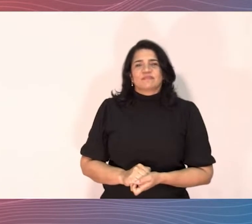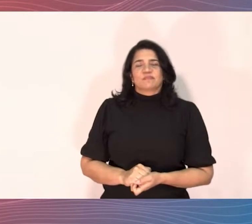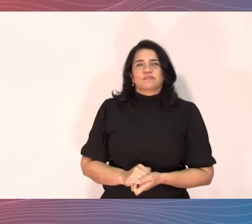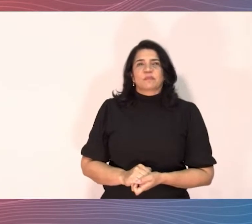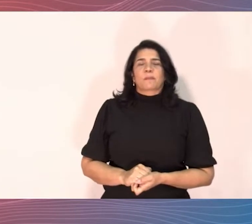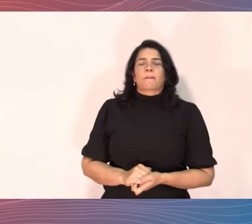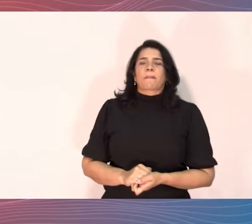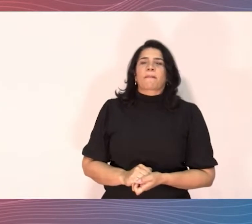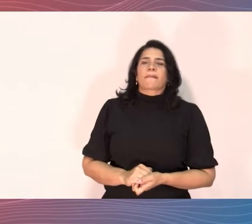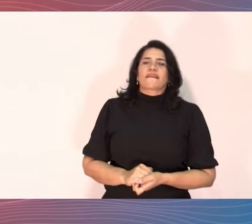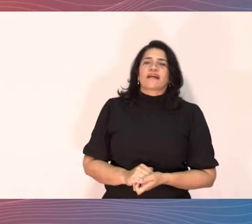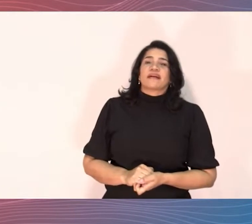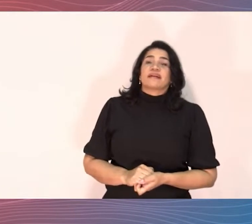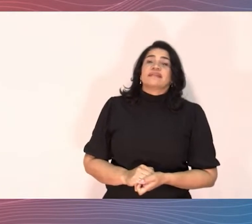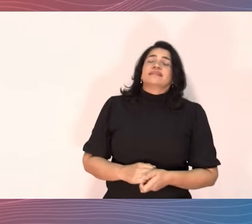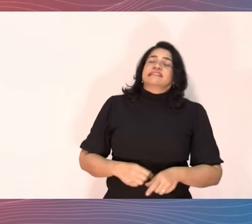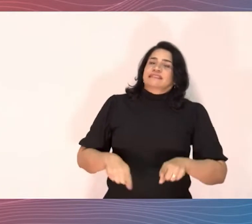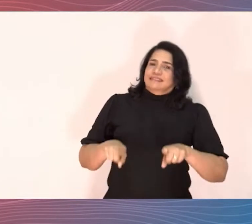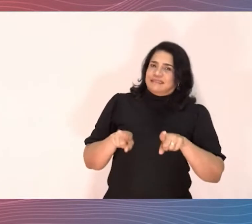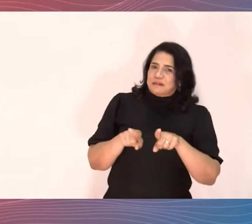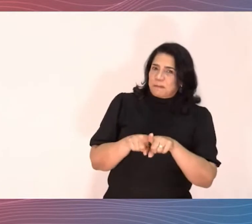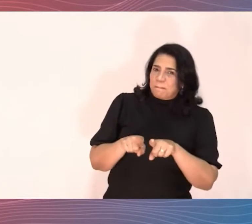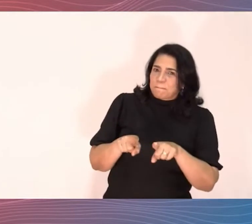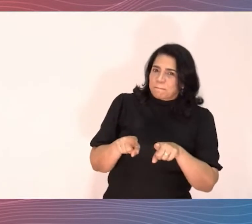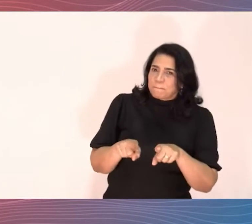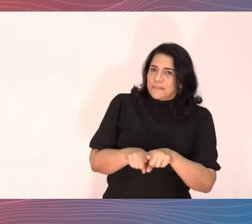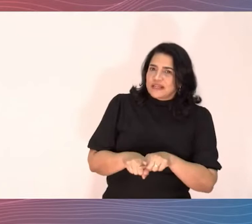Austrália, Deus nos entregou mais um continente.